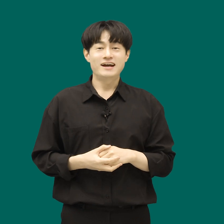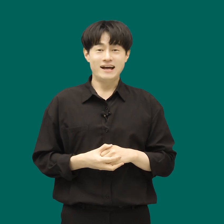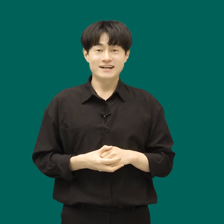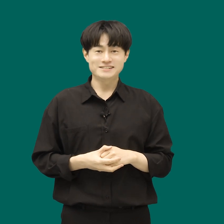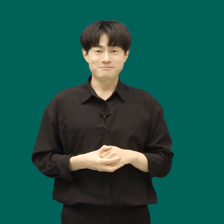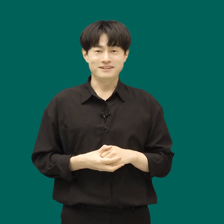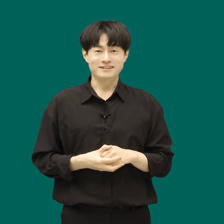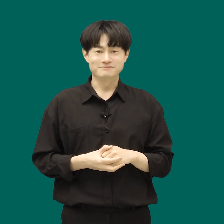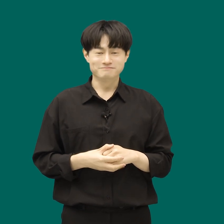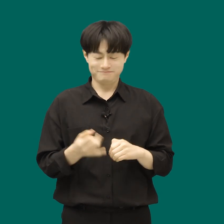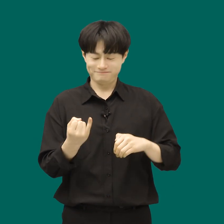아가씨입니다.